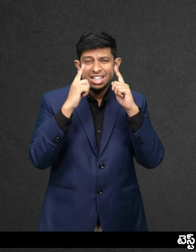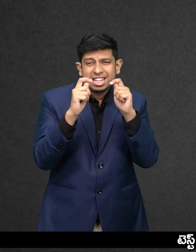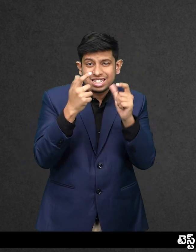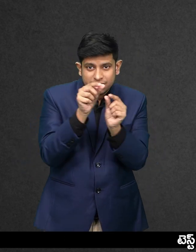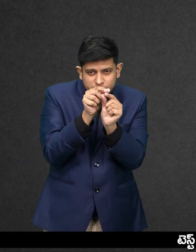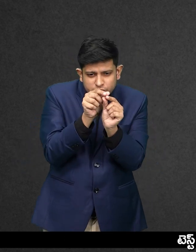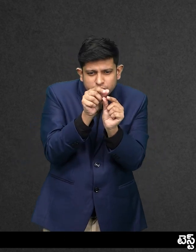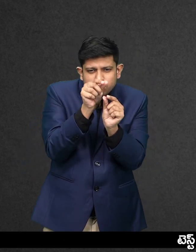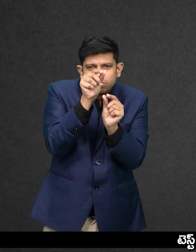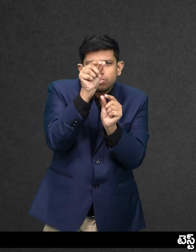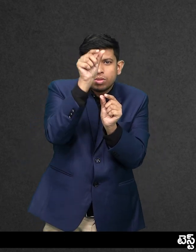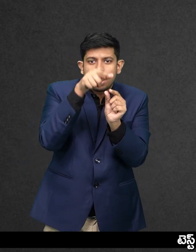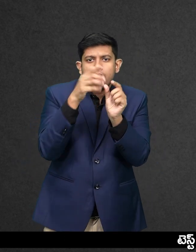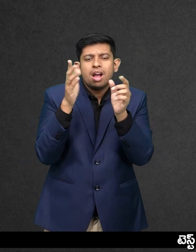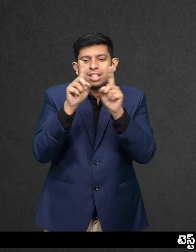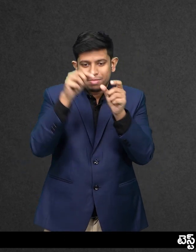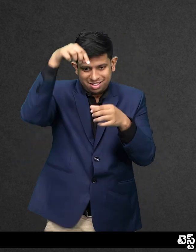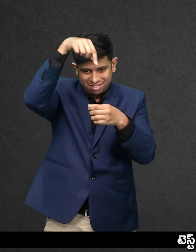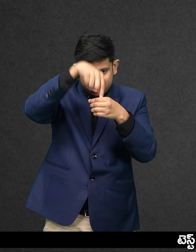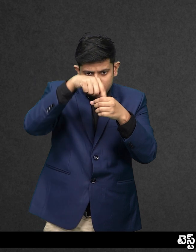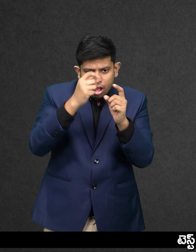టెస్ట్ ట్యూబ్ గాలితో నిండి ఉంటుంది.